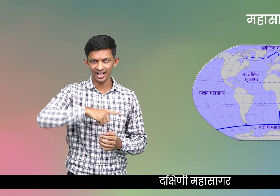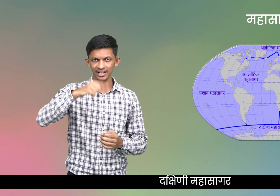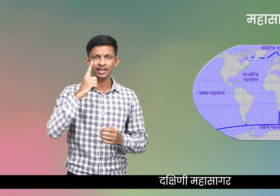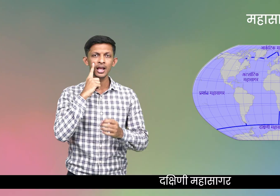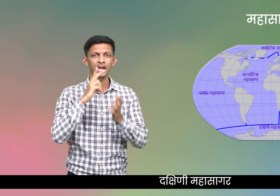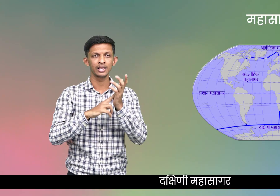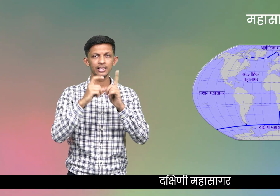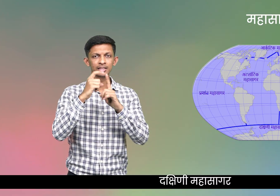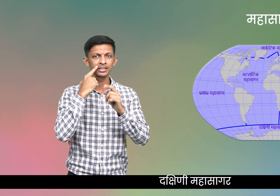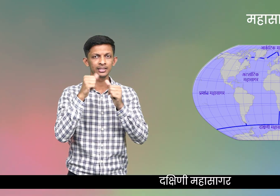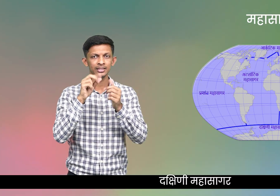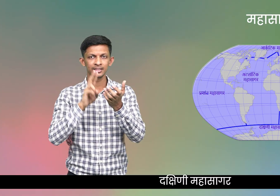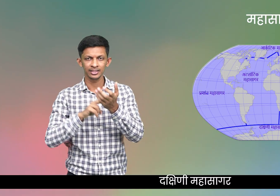दक्षिणी महासागर,